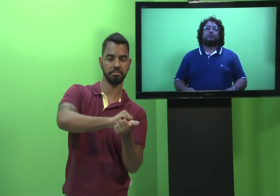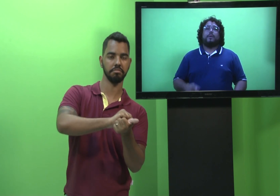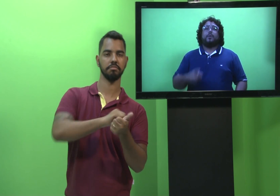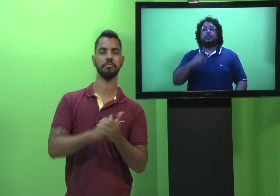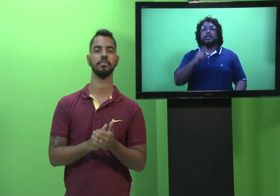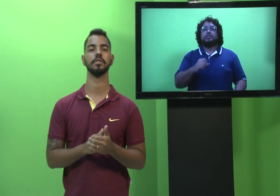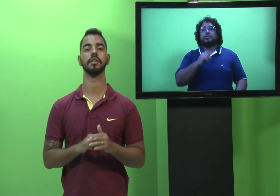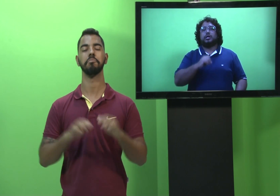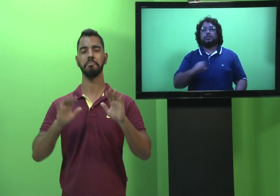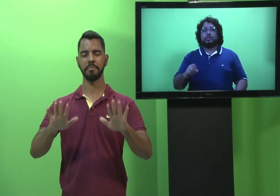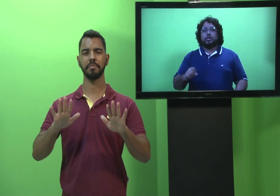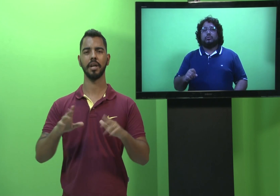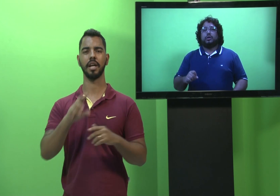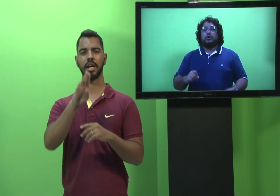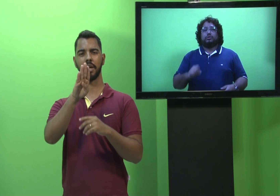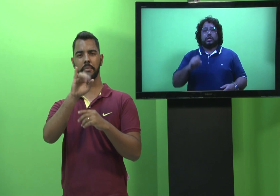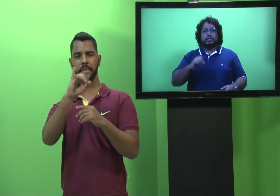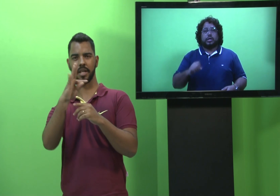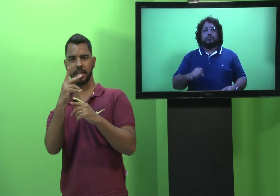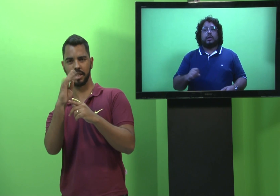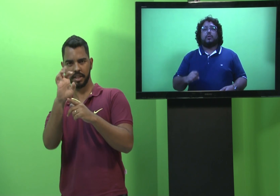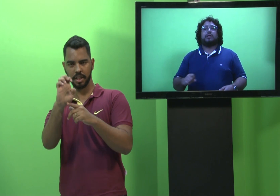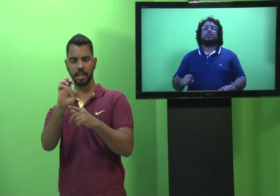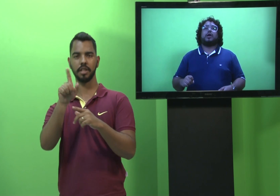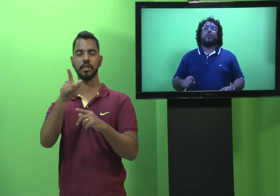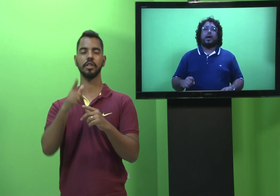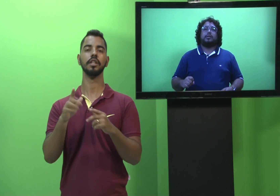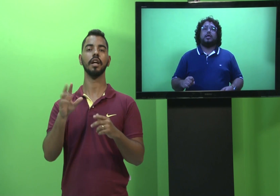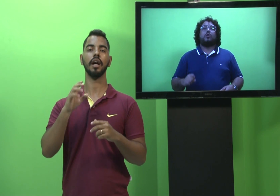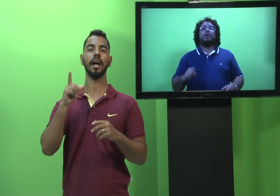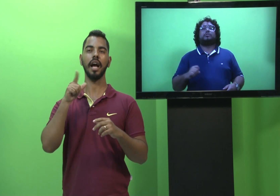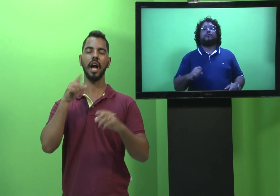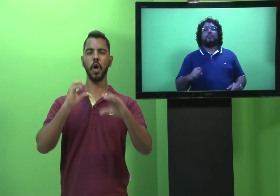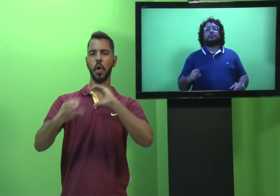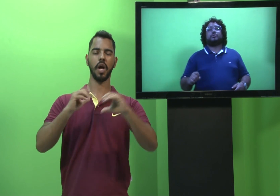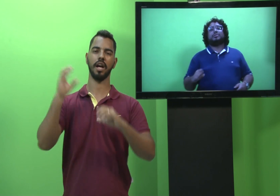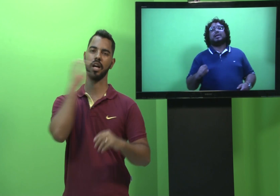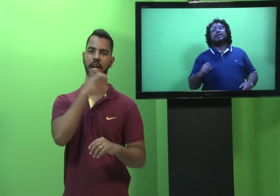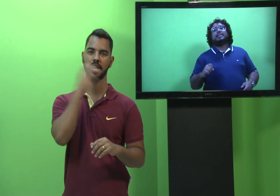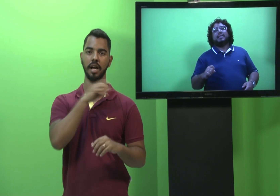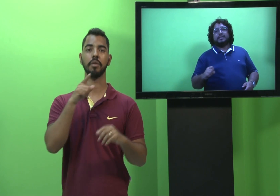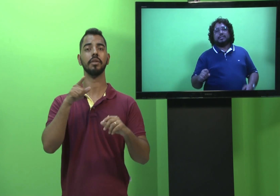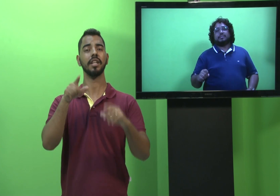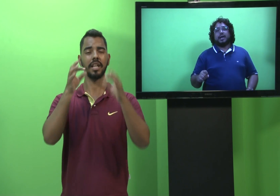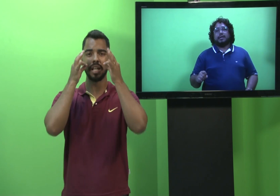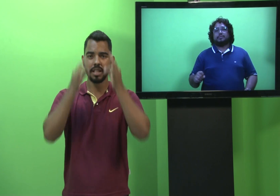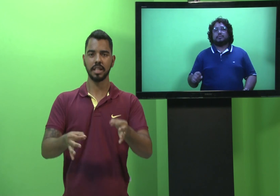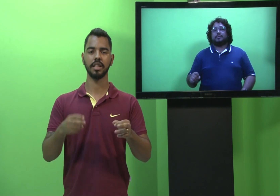isso, a importância de redigi-lo utilizando uma linguagem adequada e com as informações necessárias.